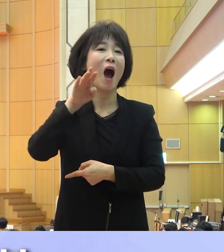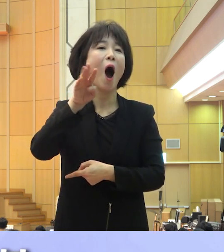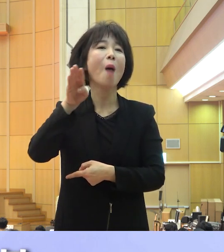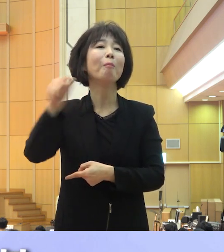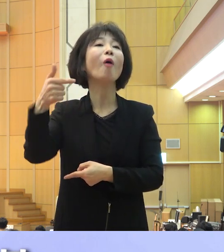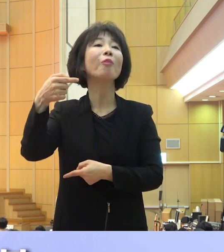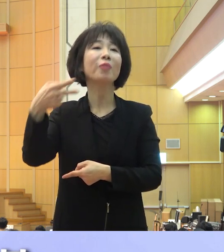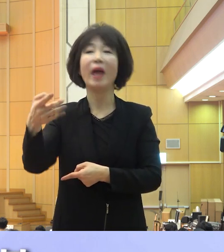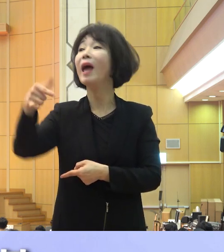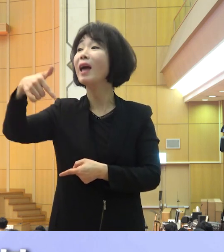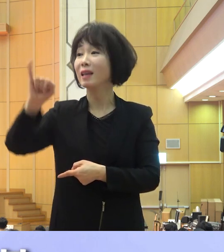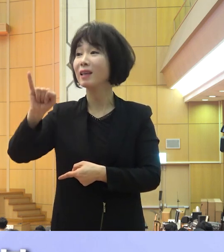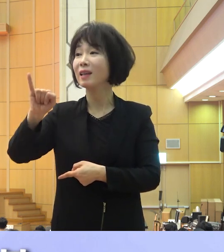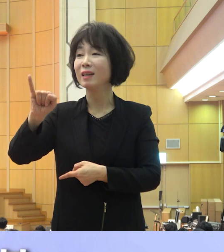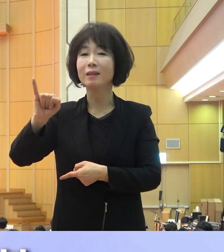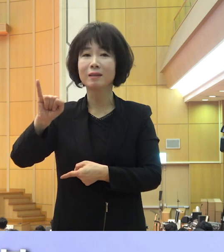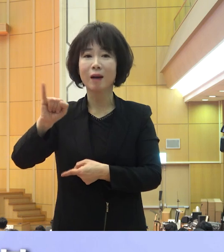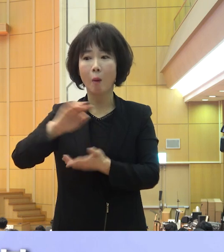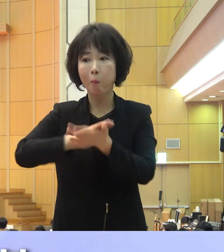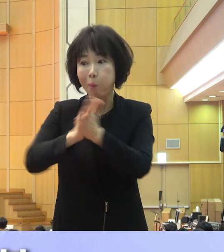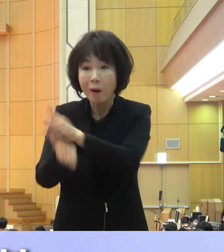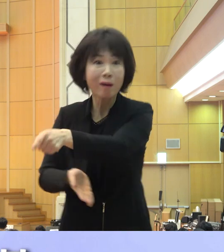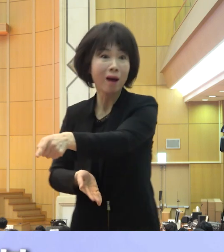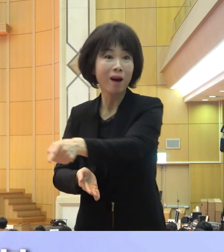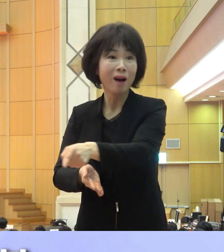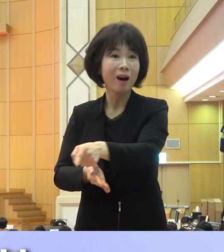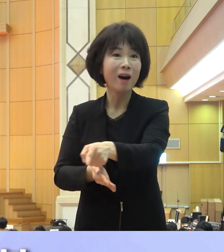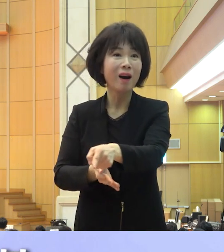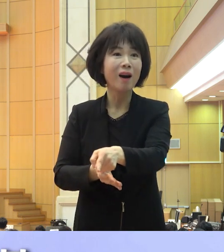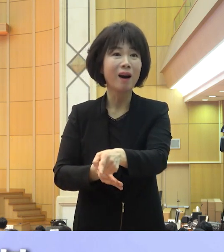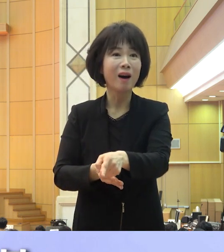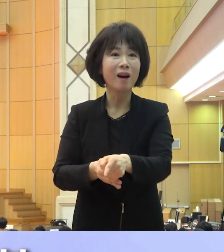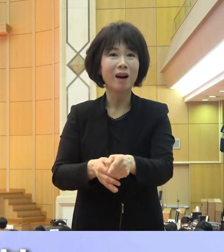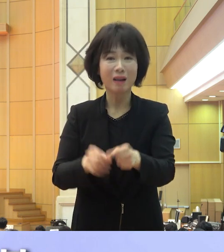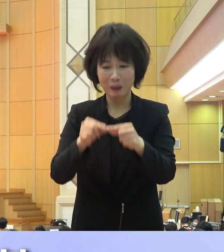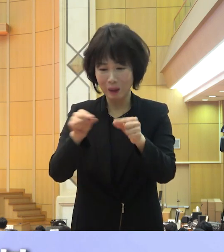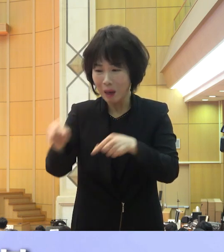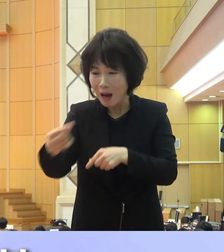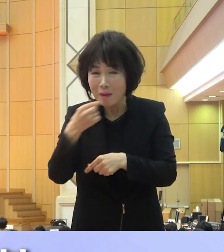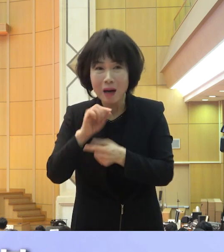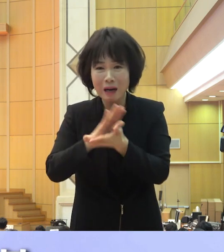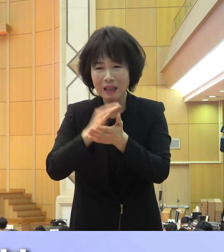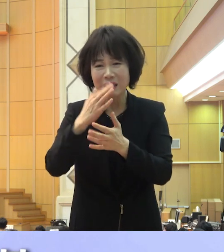번데기 다 됐네. 자네도 번데기 다 됐네.